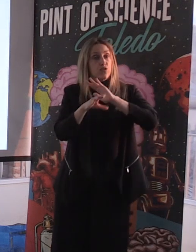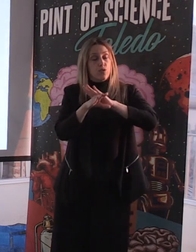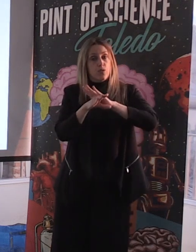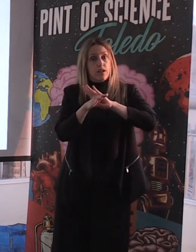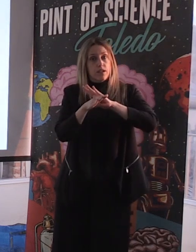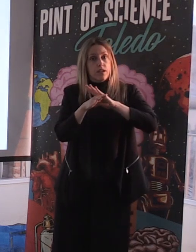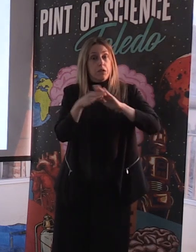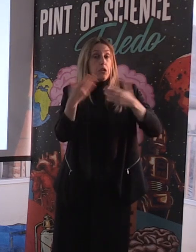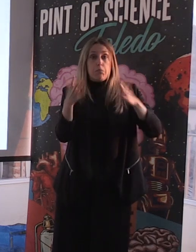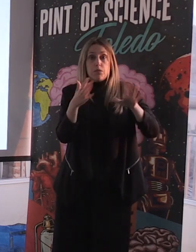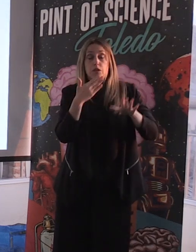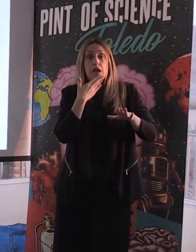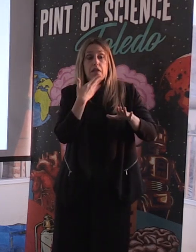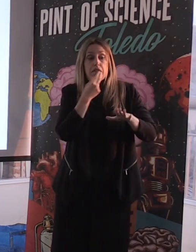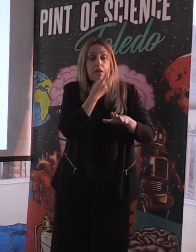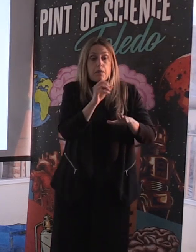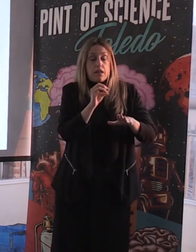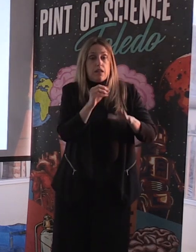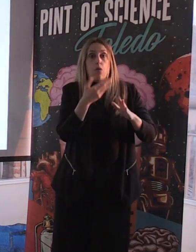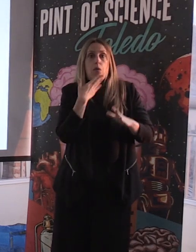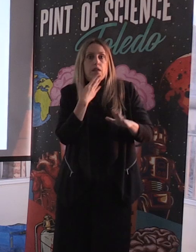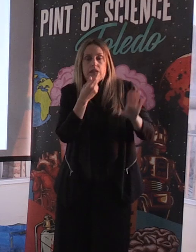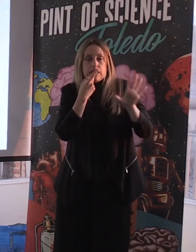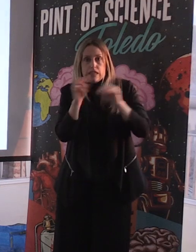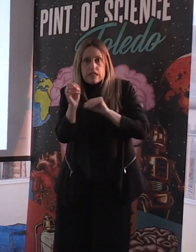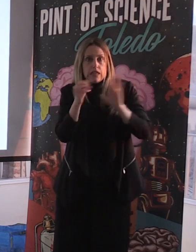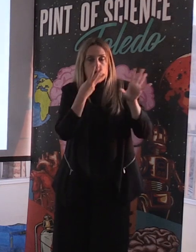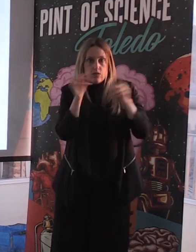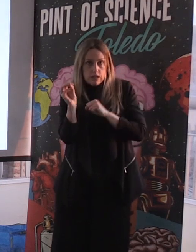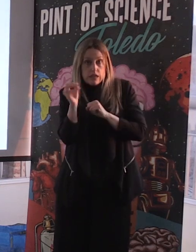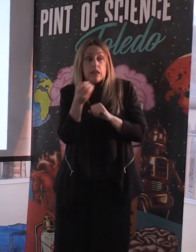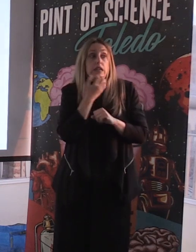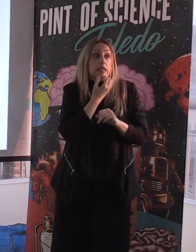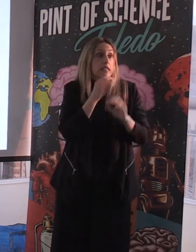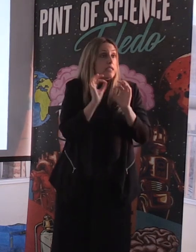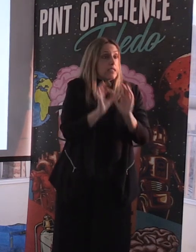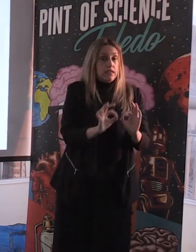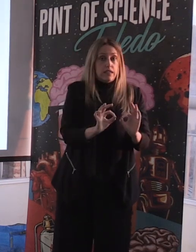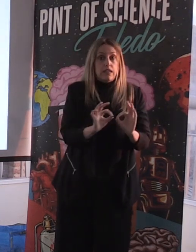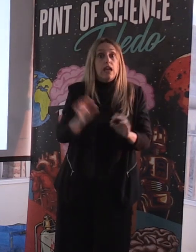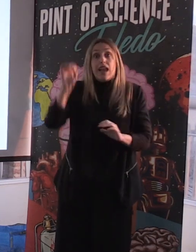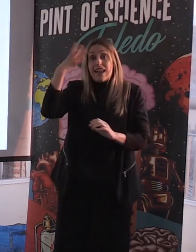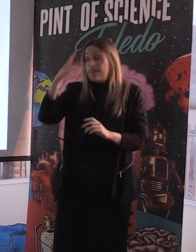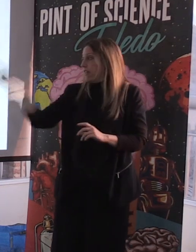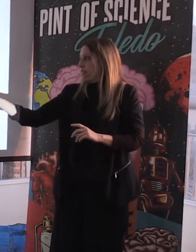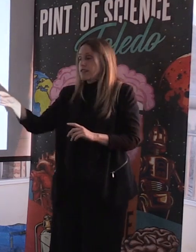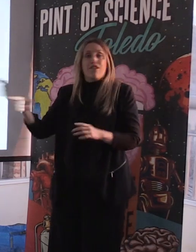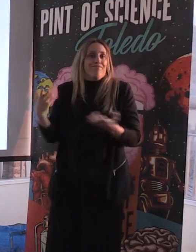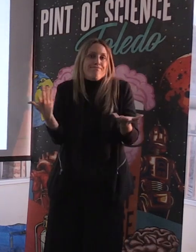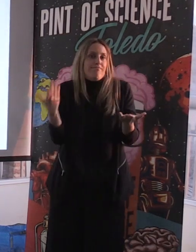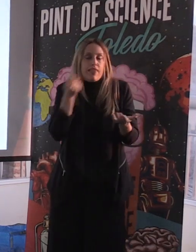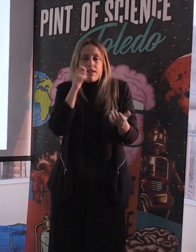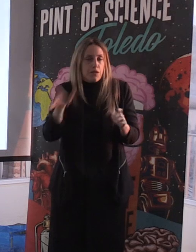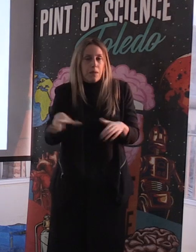la edad de 20, igual a las 60 y 80. Si es así, la idea de Weismann ya no funciona.